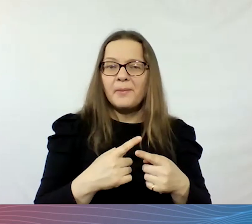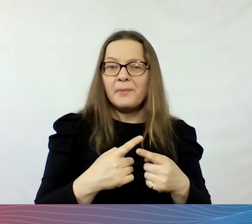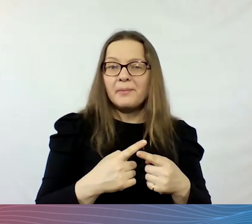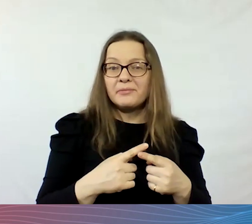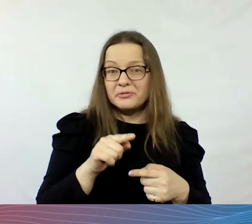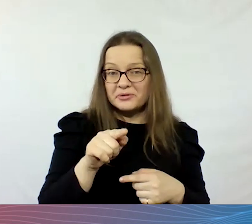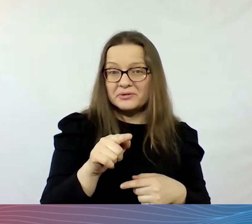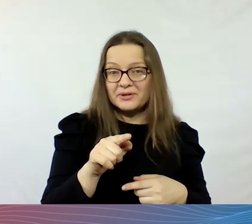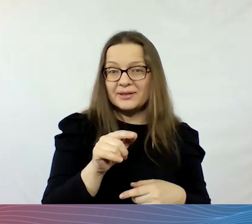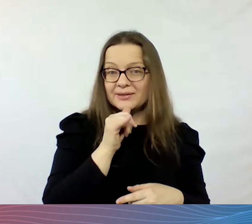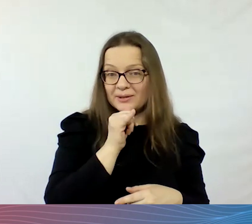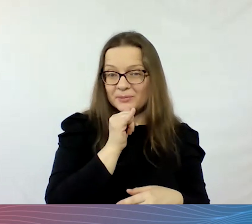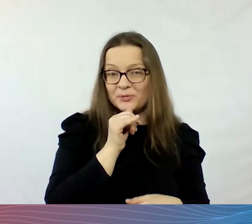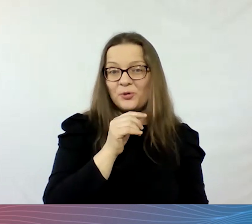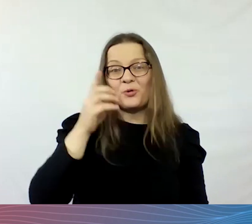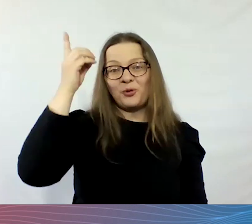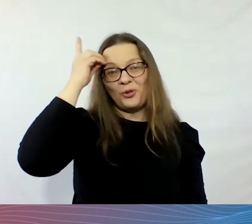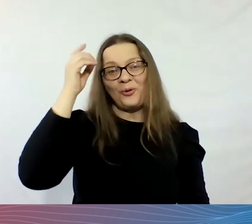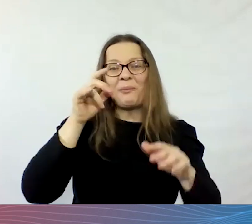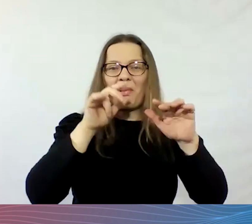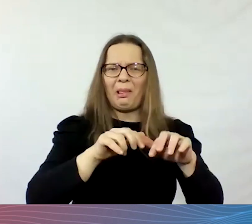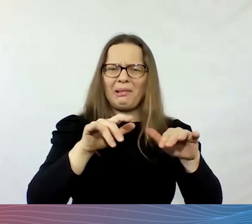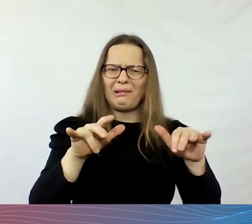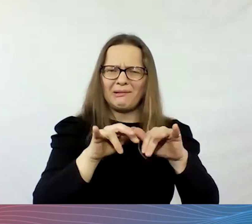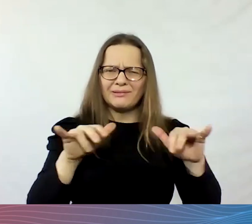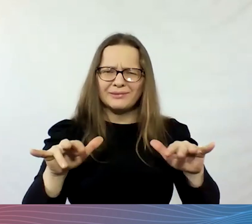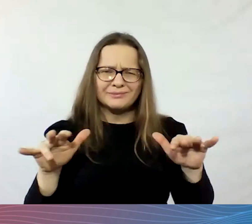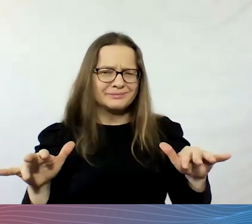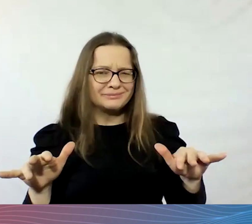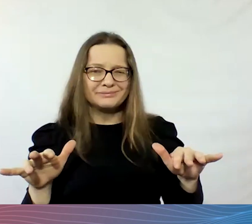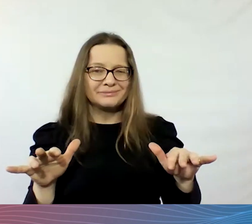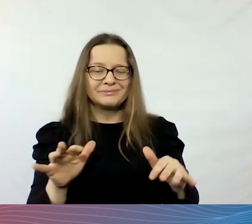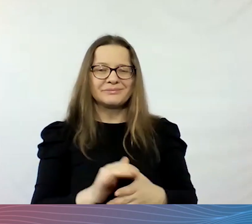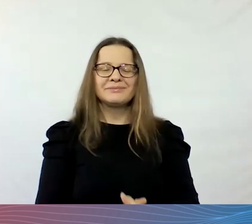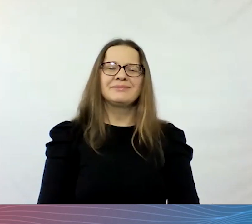é? Você tem dom de tom, não é isso?